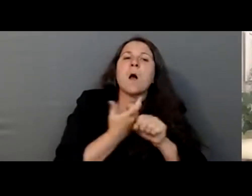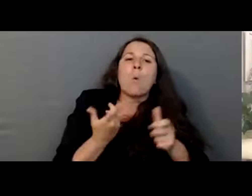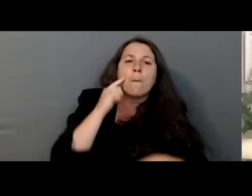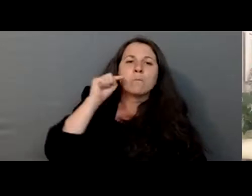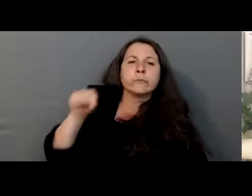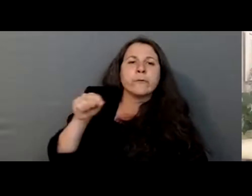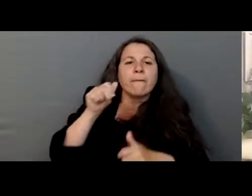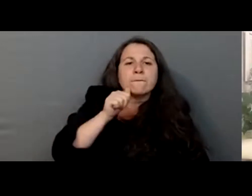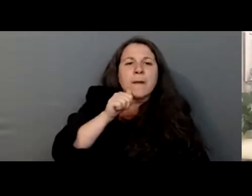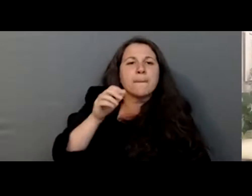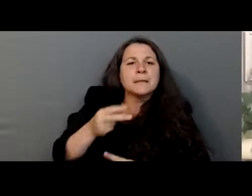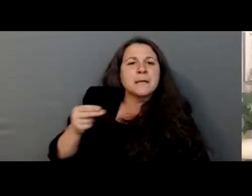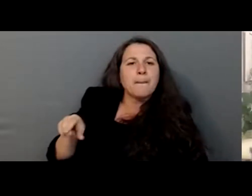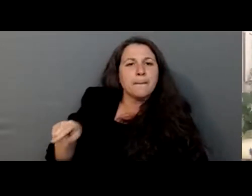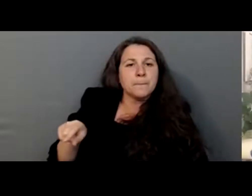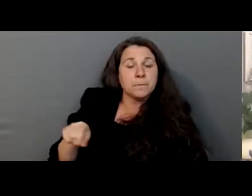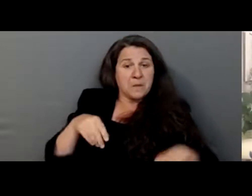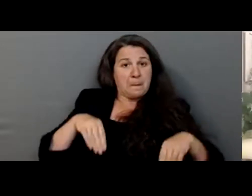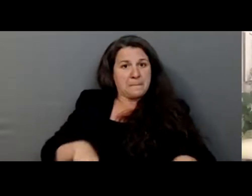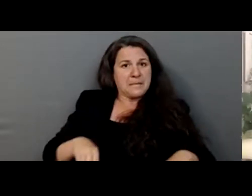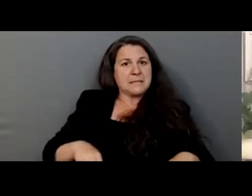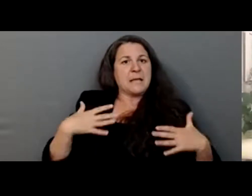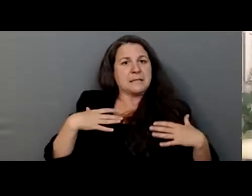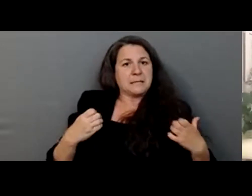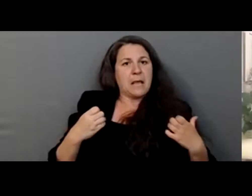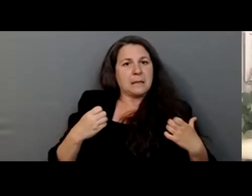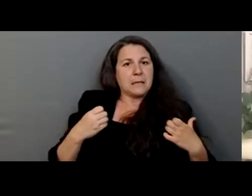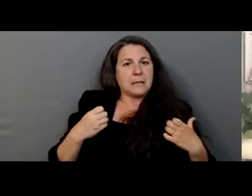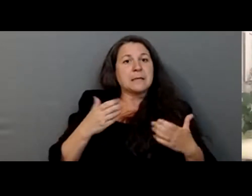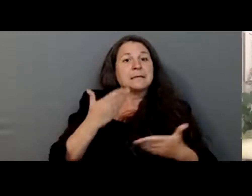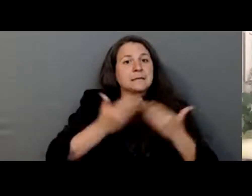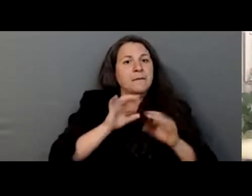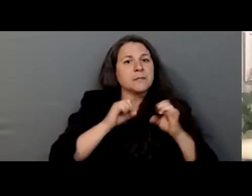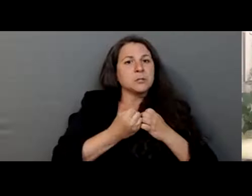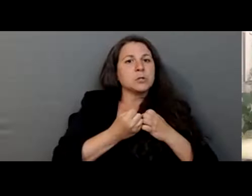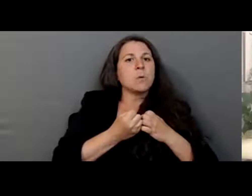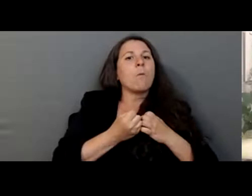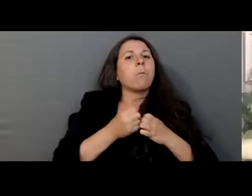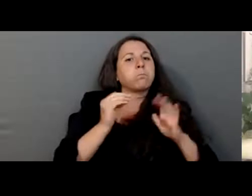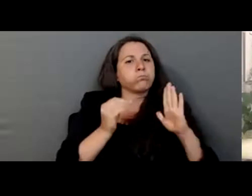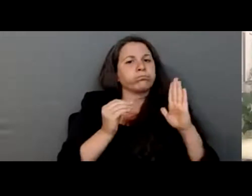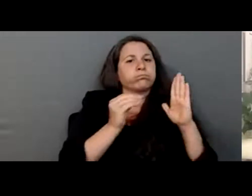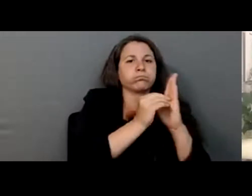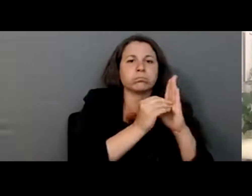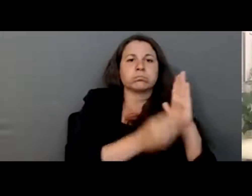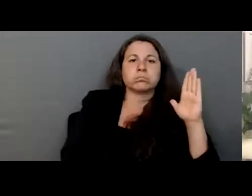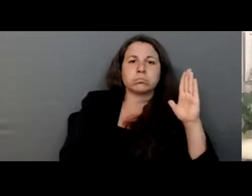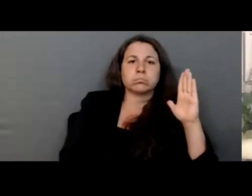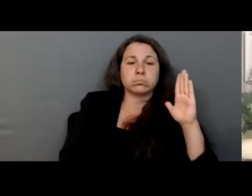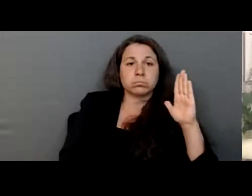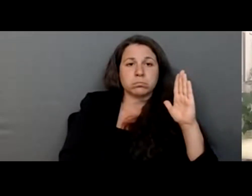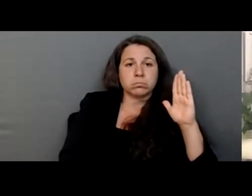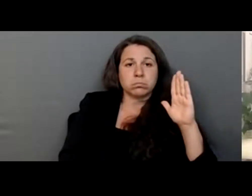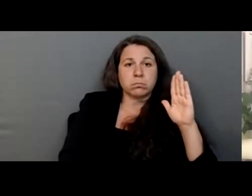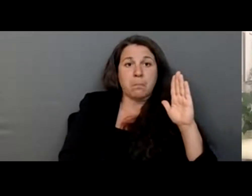handicap et que le ministère de la Santé et des Services sociaux a jugé que c'était intéressant et important. Mais il y a plein d'autres choses